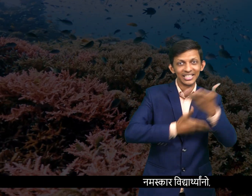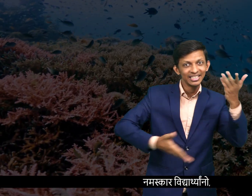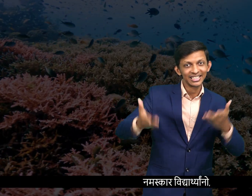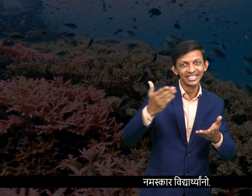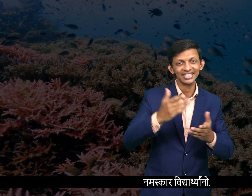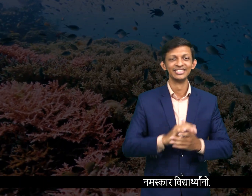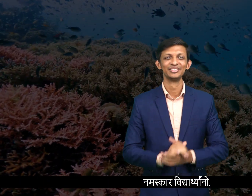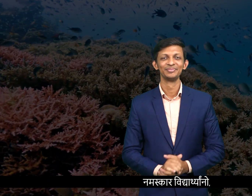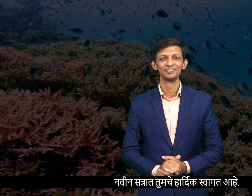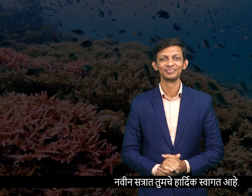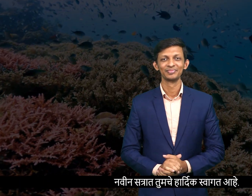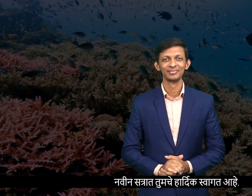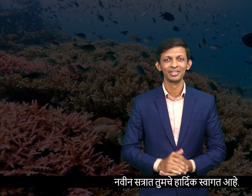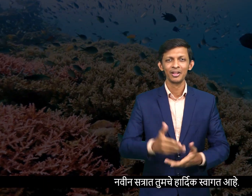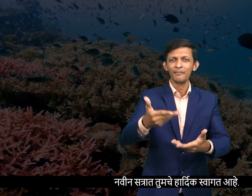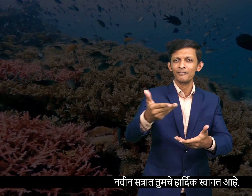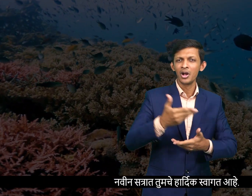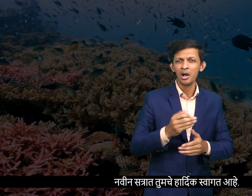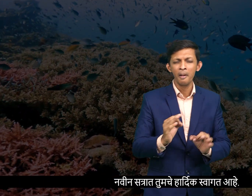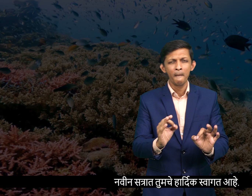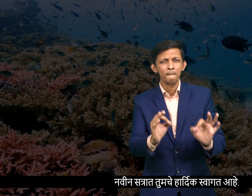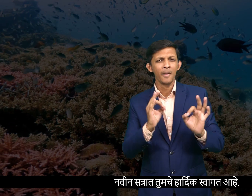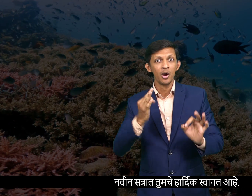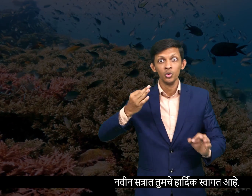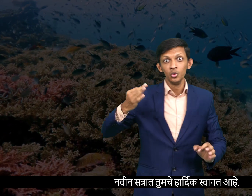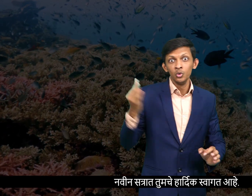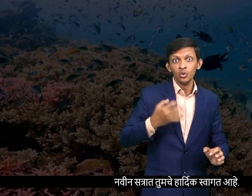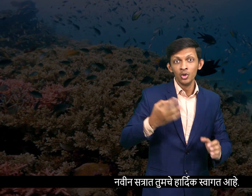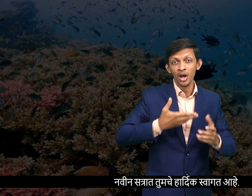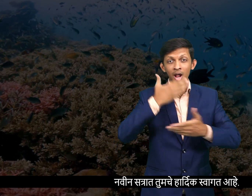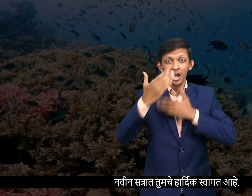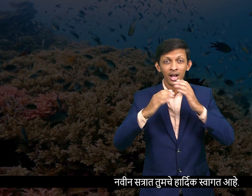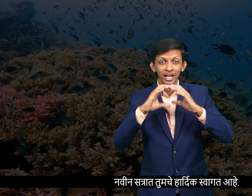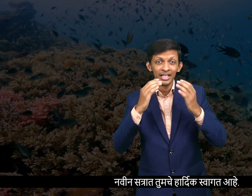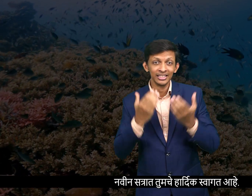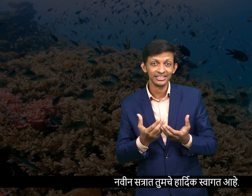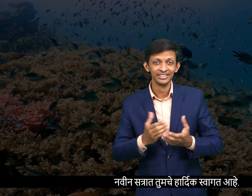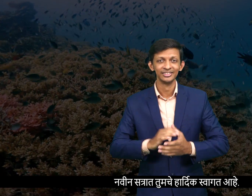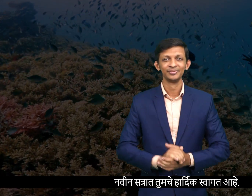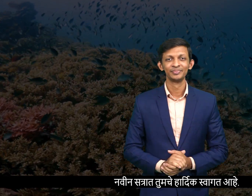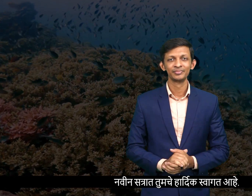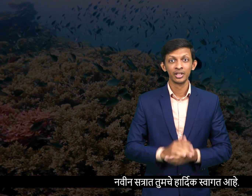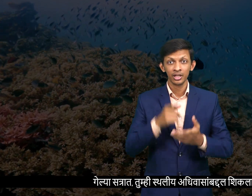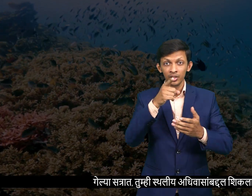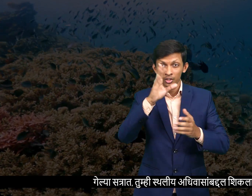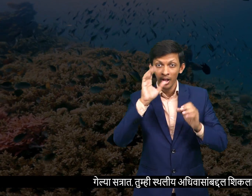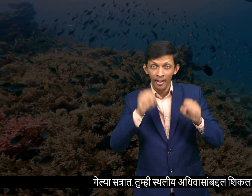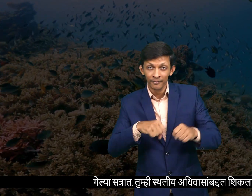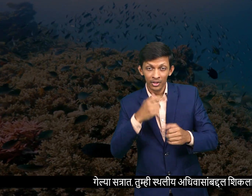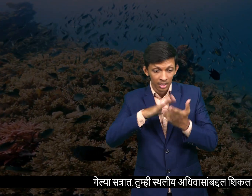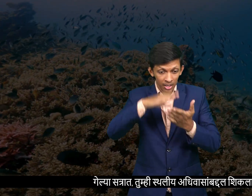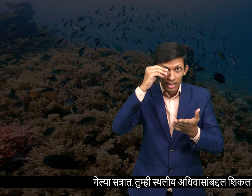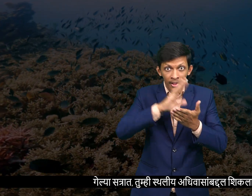विद्यार्थ्यांनो, नवीन सत्रात तुमचे हार्दिक स्वागत आहे. गेल्या सत्रात तुम्ही